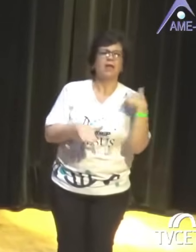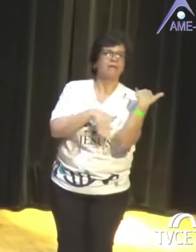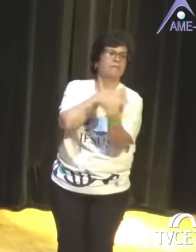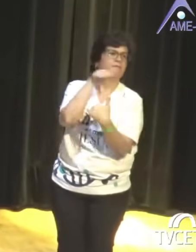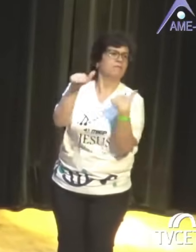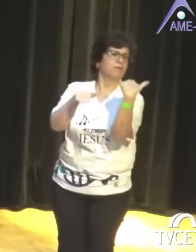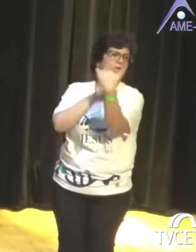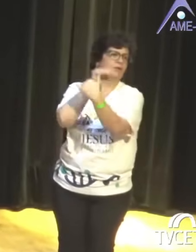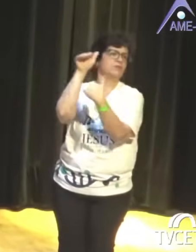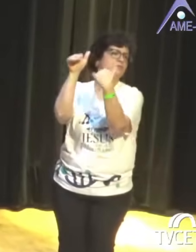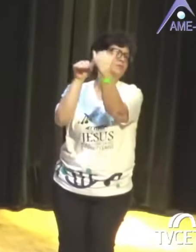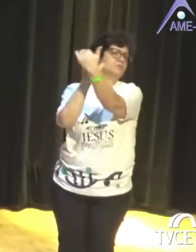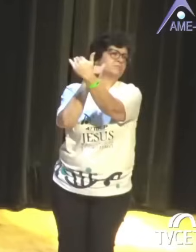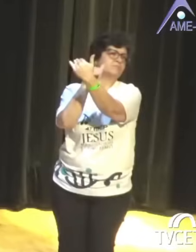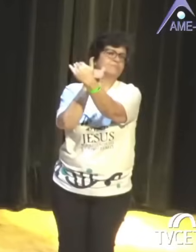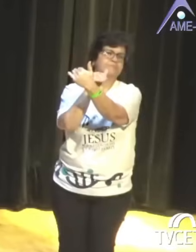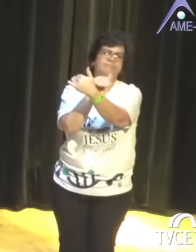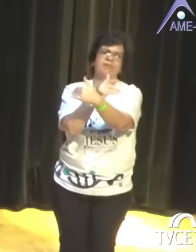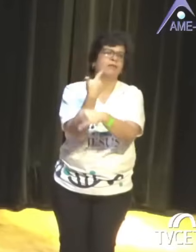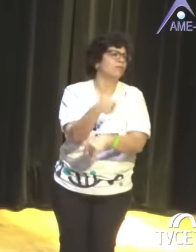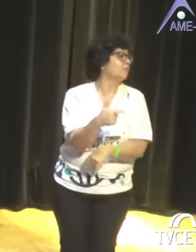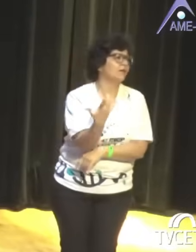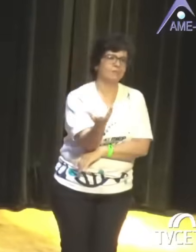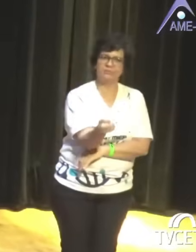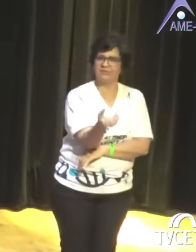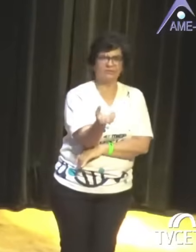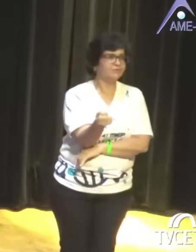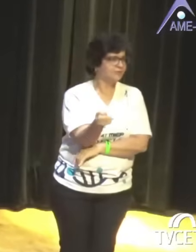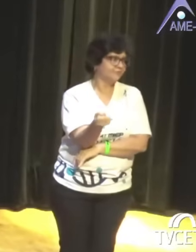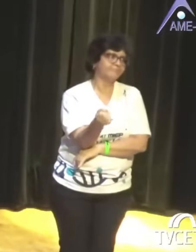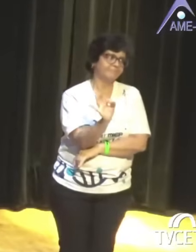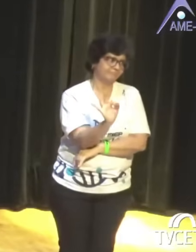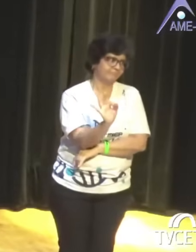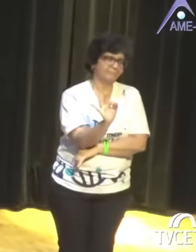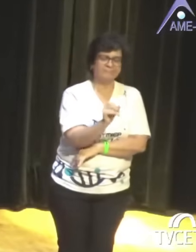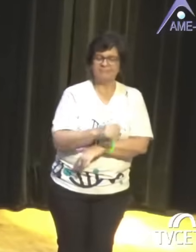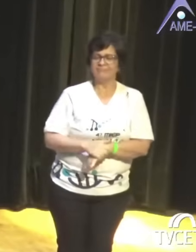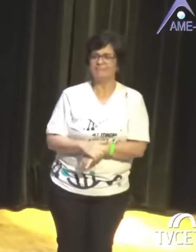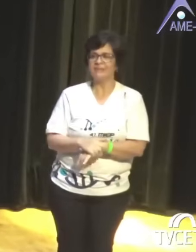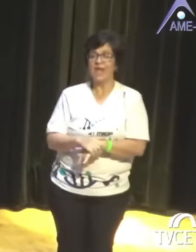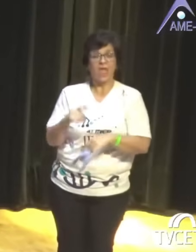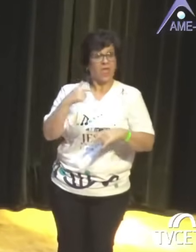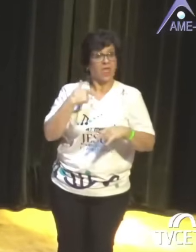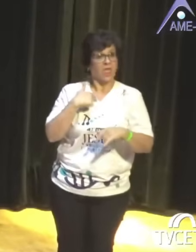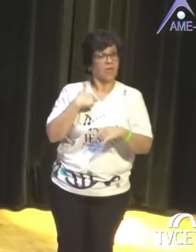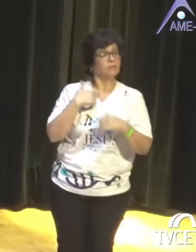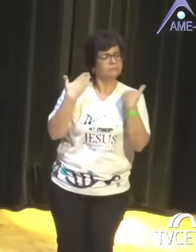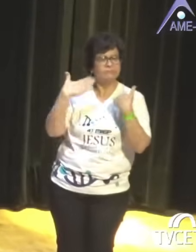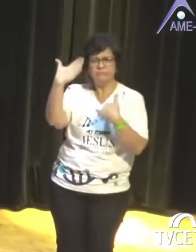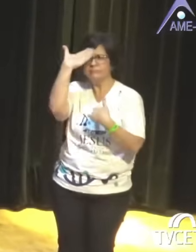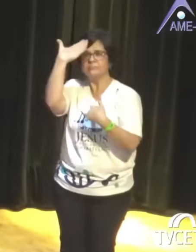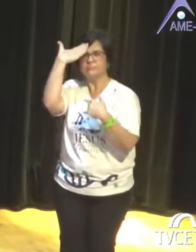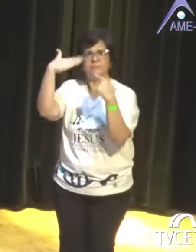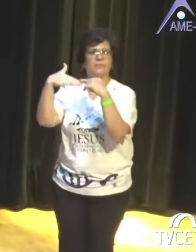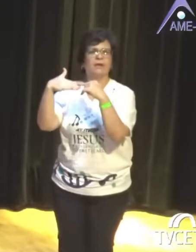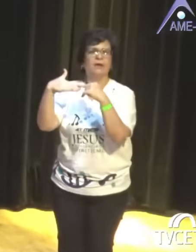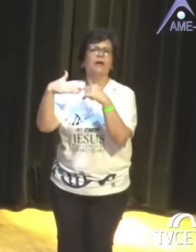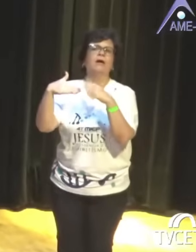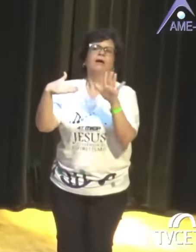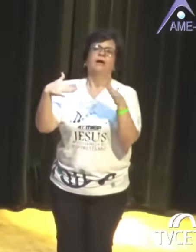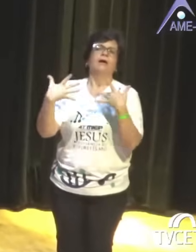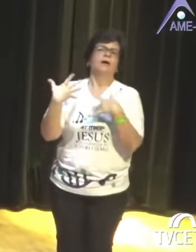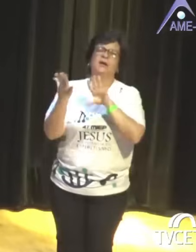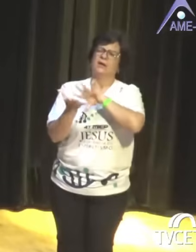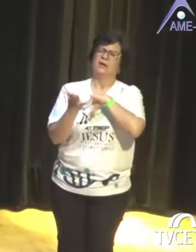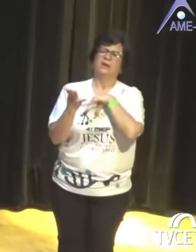evolução então acabou não tem aposentadoria quando eu chego nesse ponto tem gente fala assim não realmente o